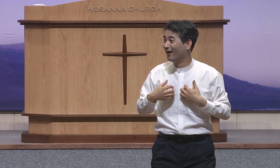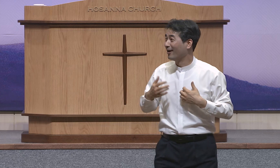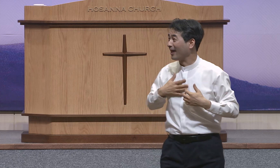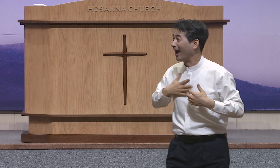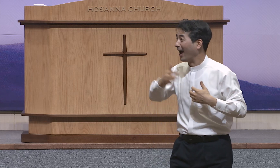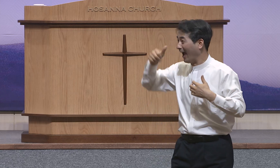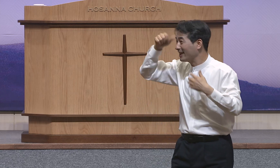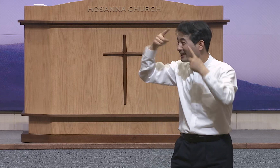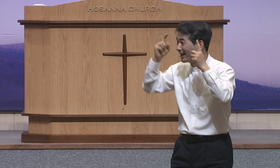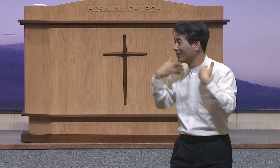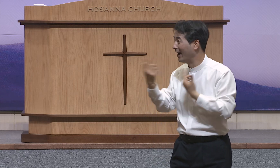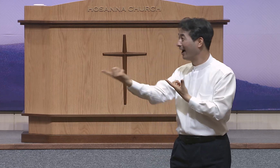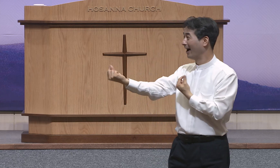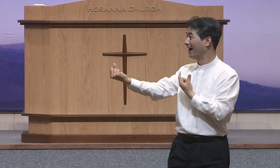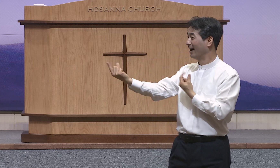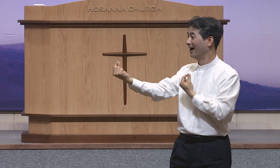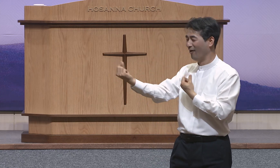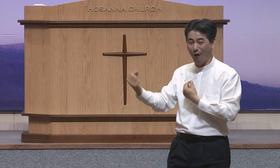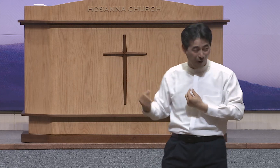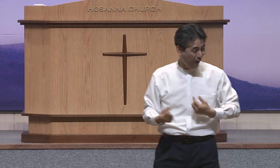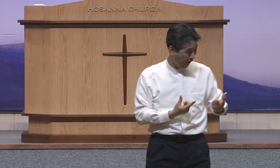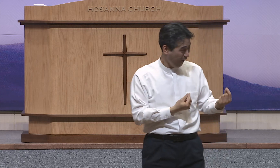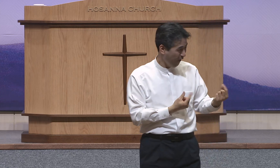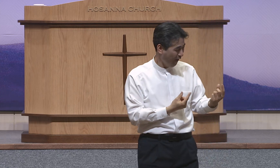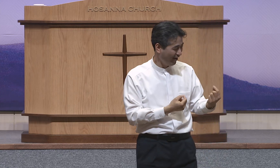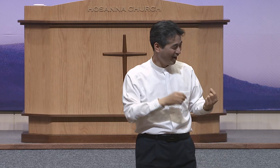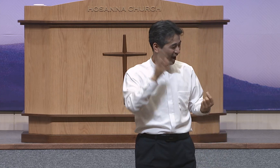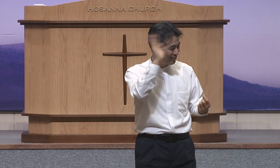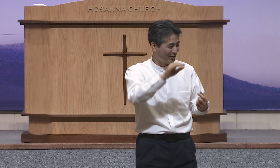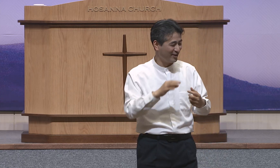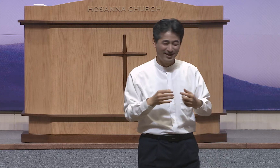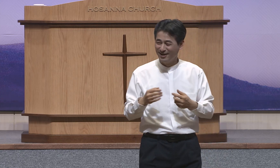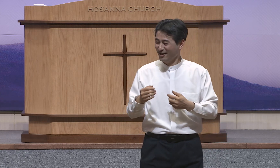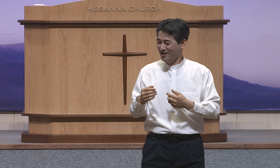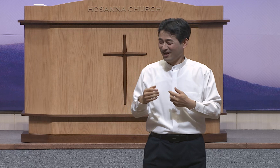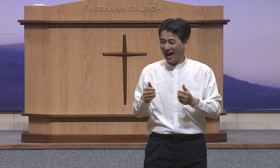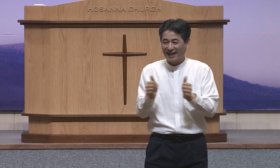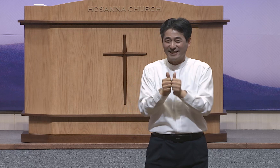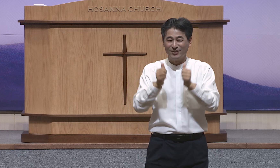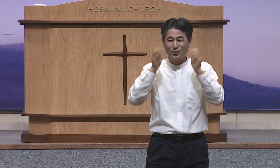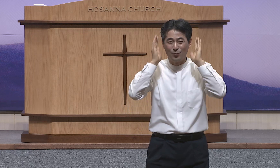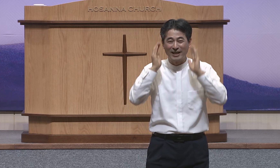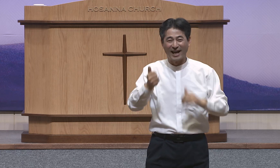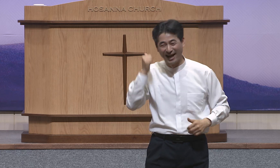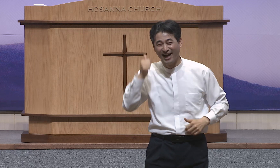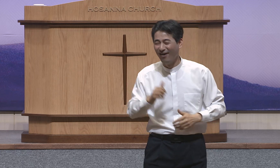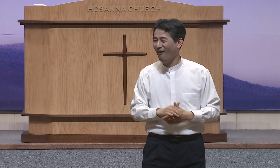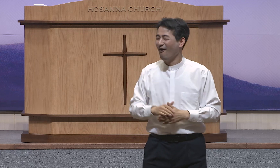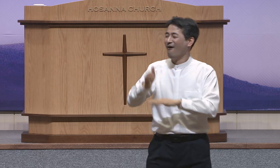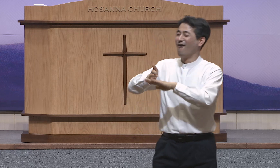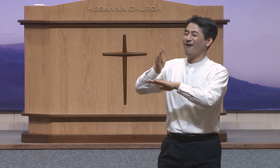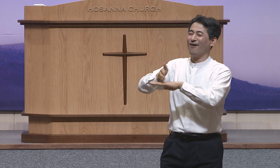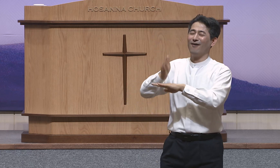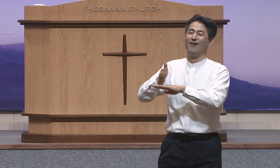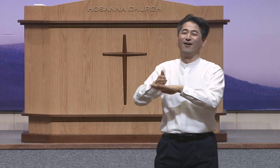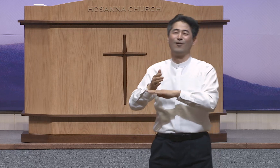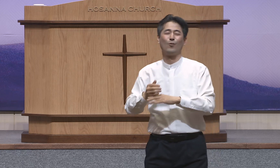반가웠어요. 저도 한일장신대학교 신학생이에요. 그래요? 그러면 앞으로 같이 공부합시다 라고 얘기해